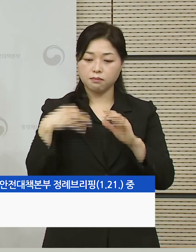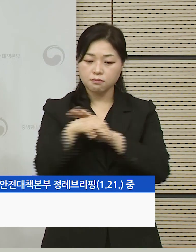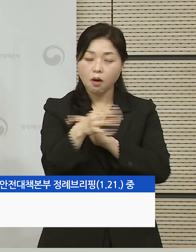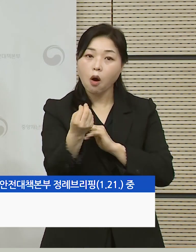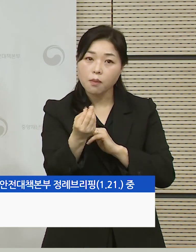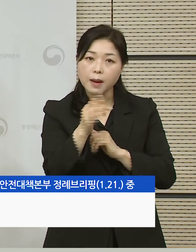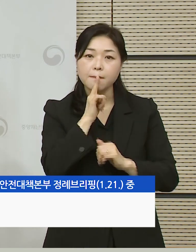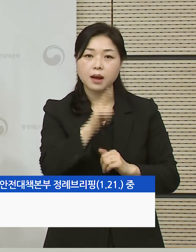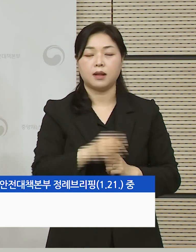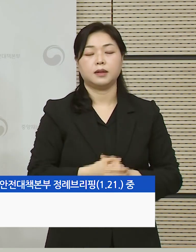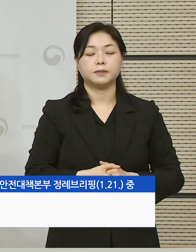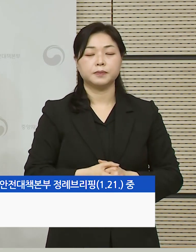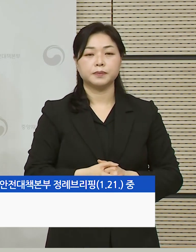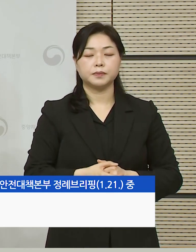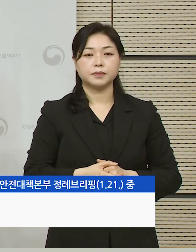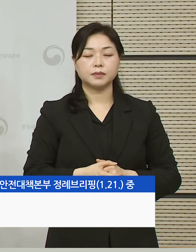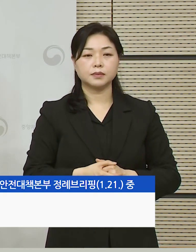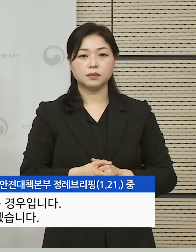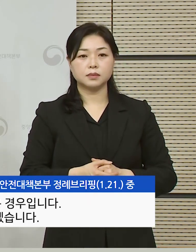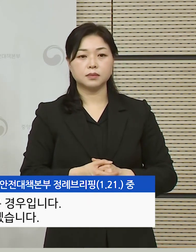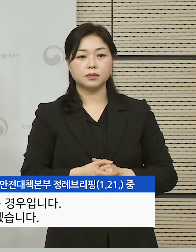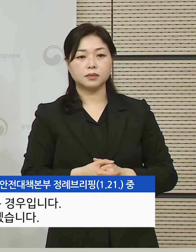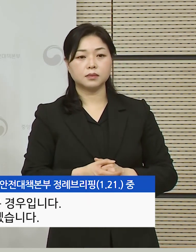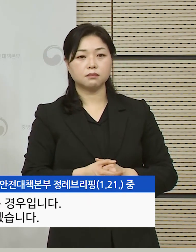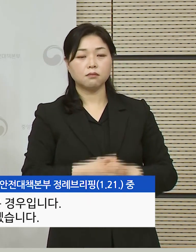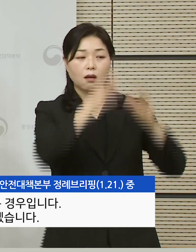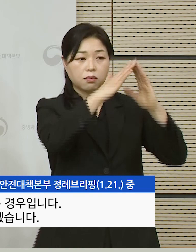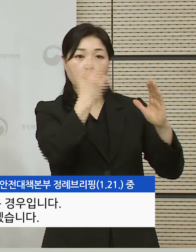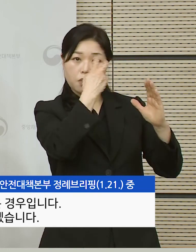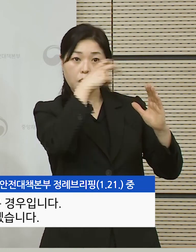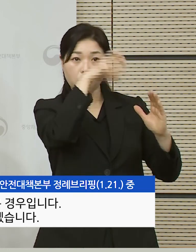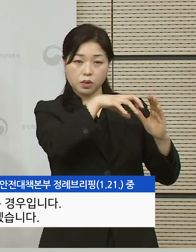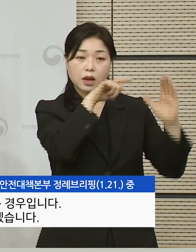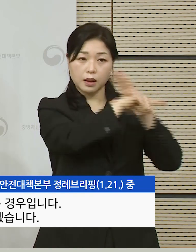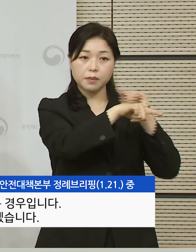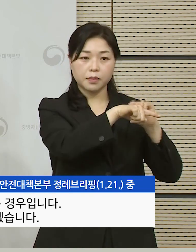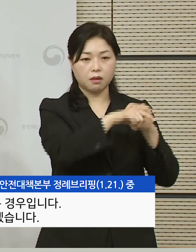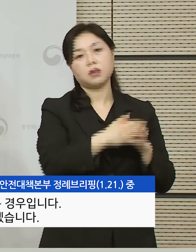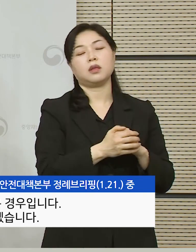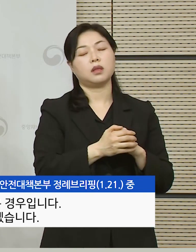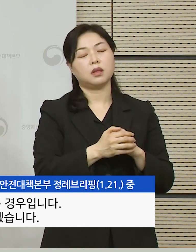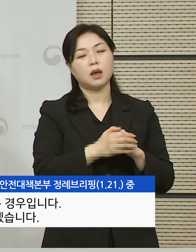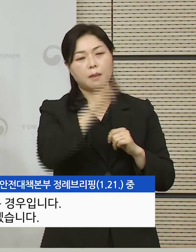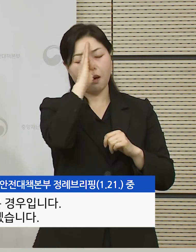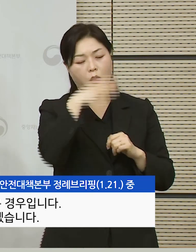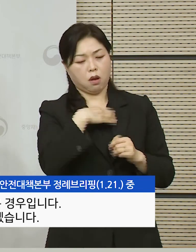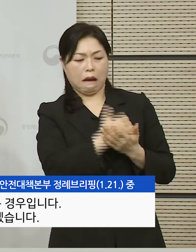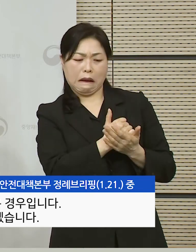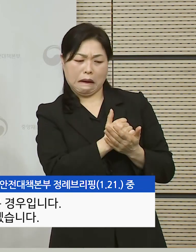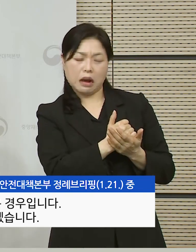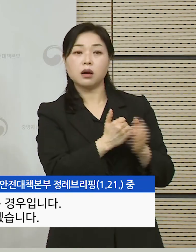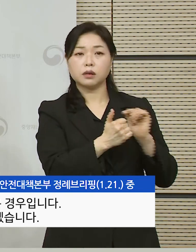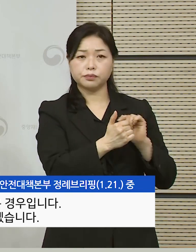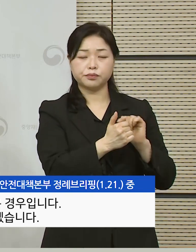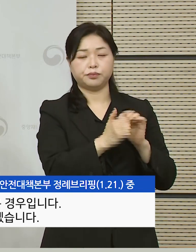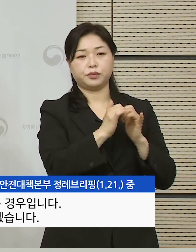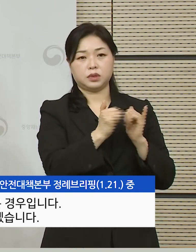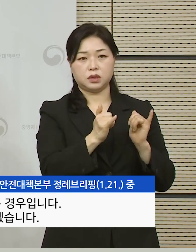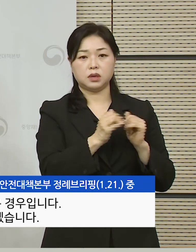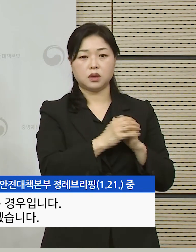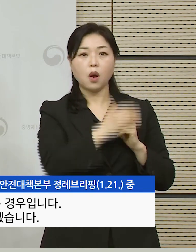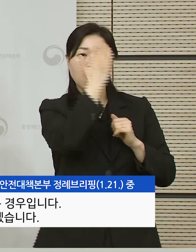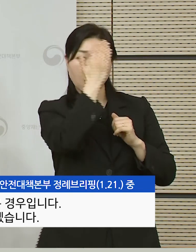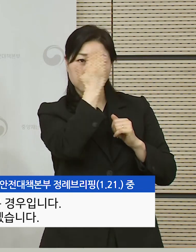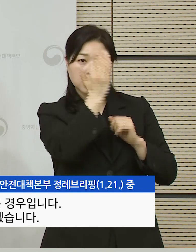대해서는 지금 비용을 말씀드리겠습니다. 혹시라도 그 선별진료소를 가시게 되면 고위험군 같은 경우입니다. 고위험군 같은